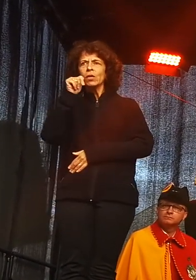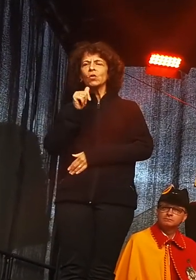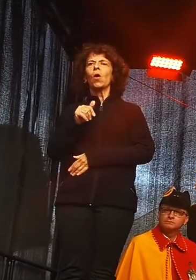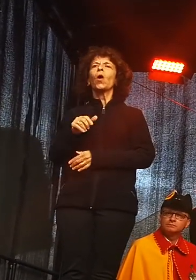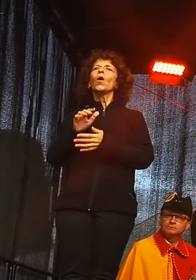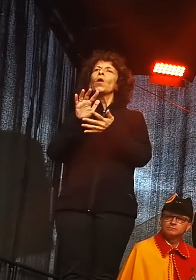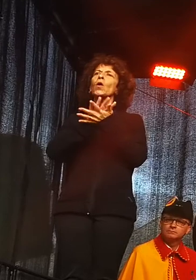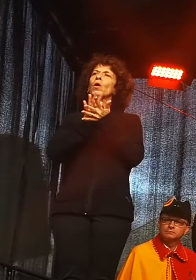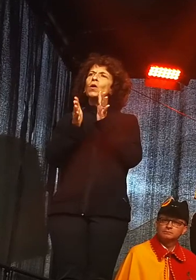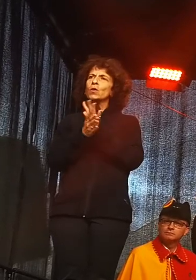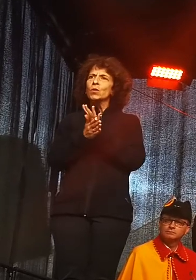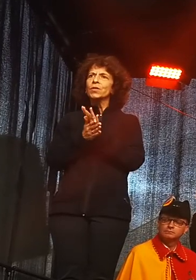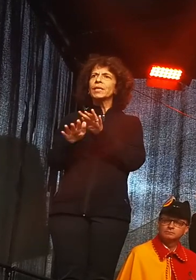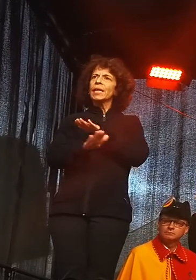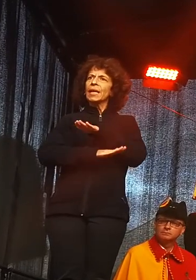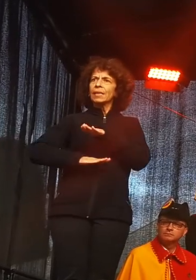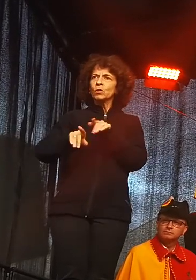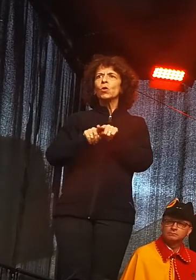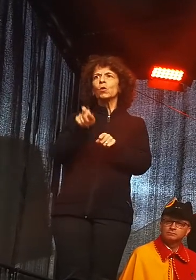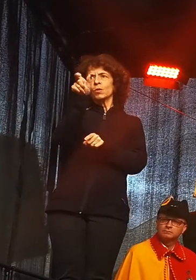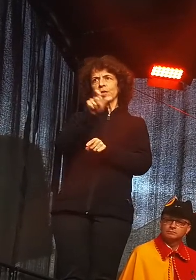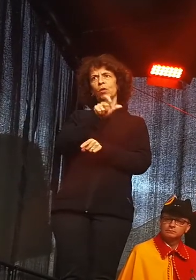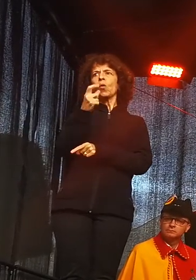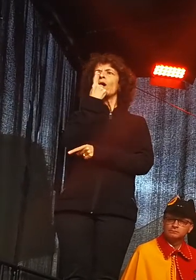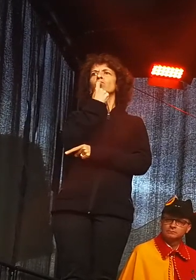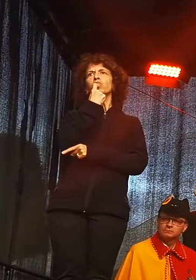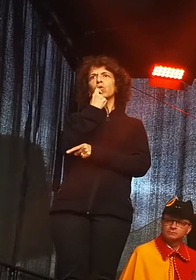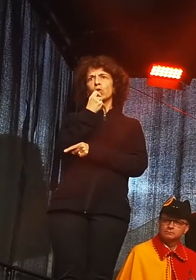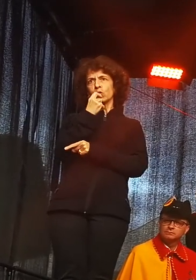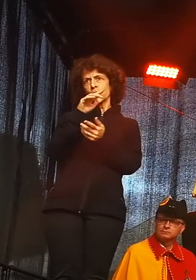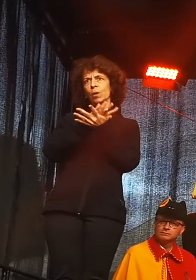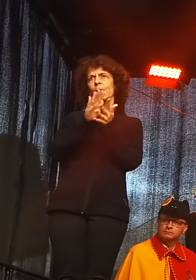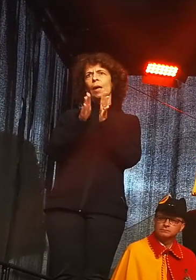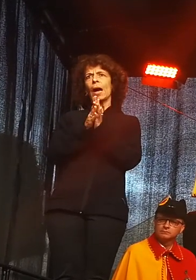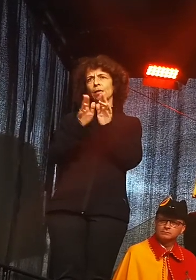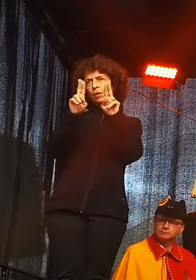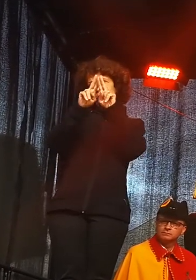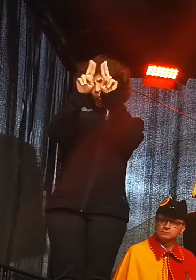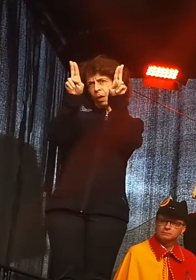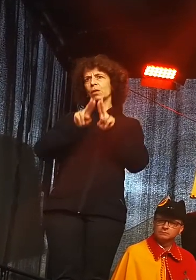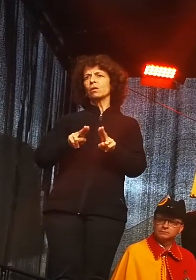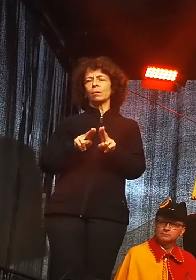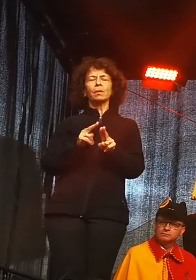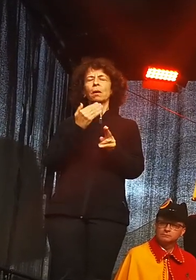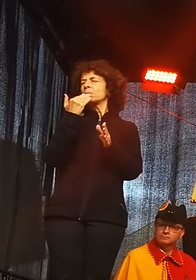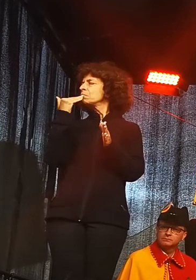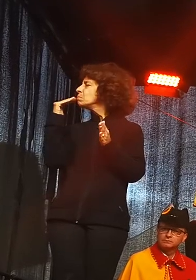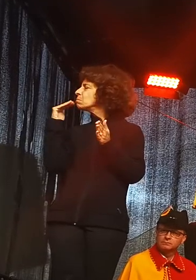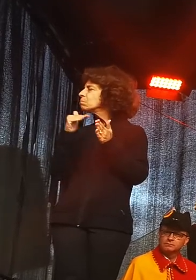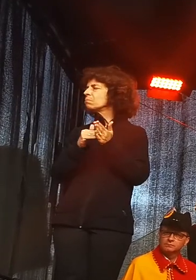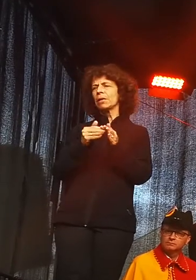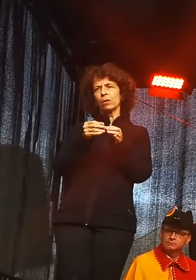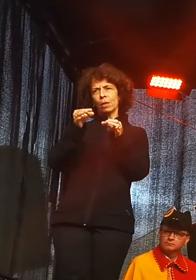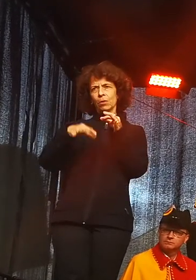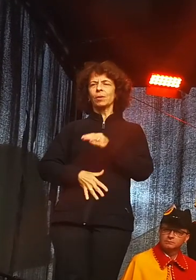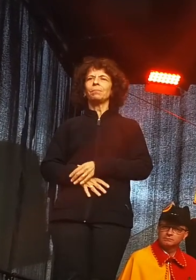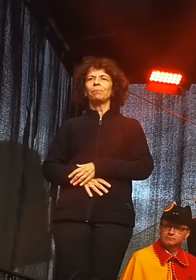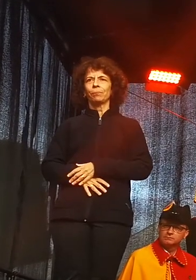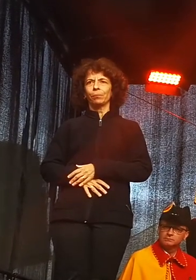Nations et la Croix-Rouge, institution internationale parmi les plus efficaces. J'aimerais souligner le